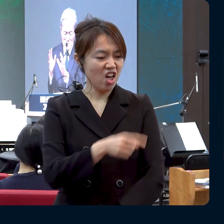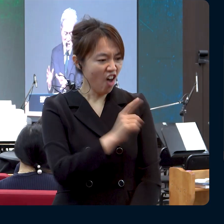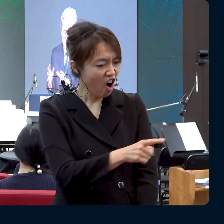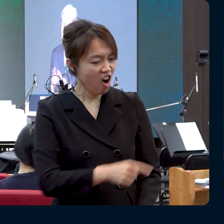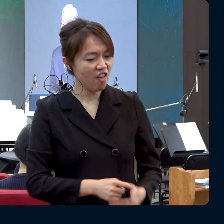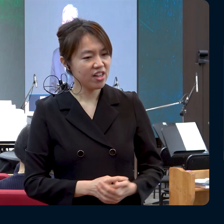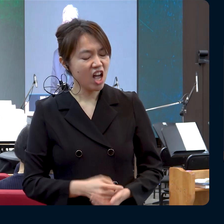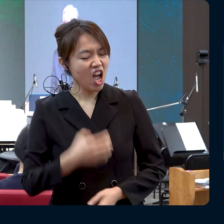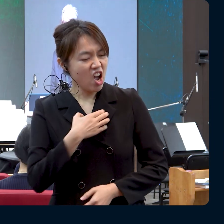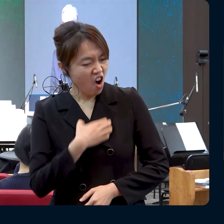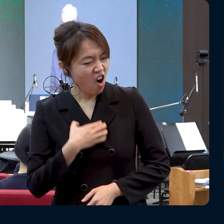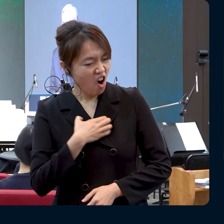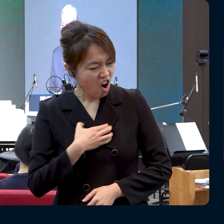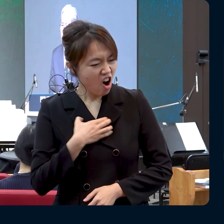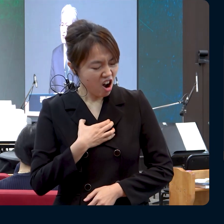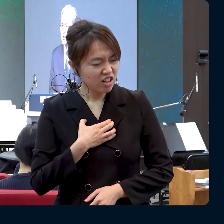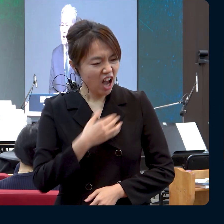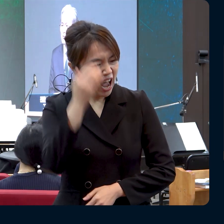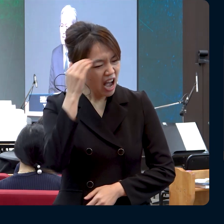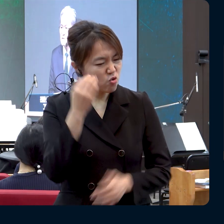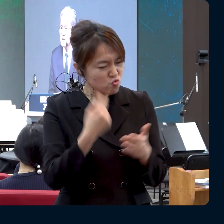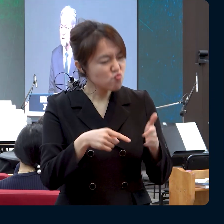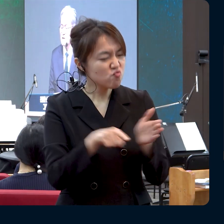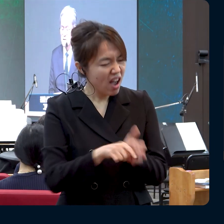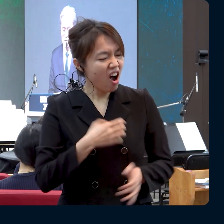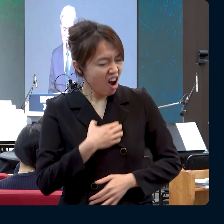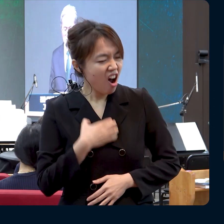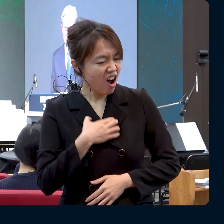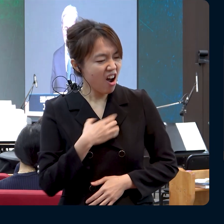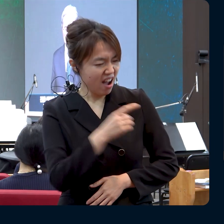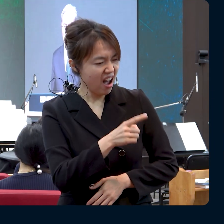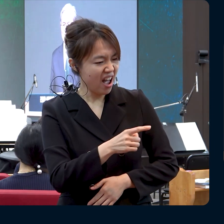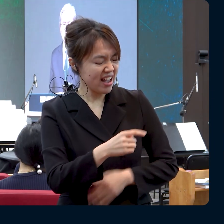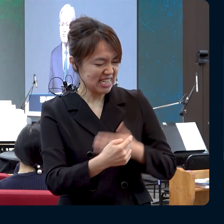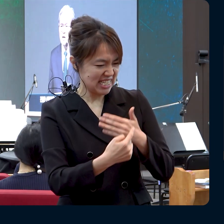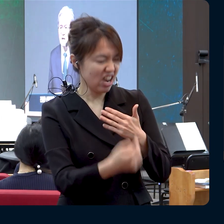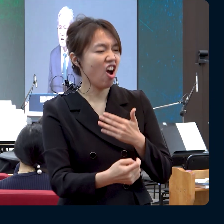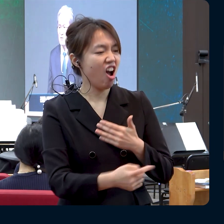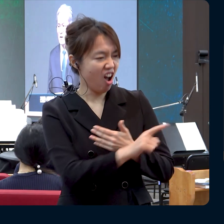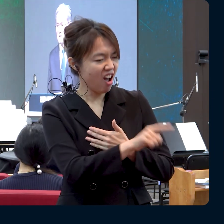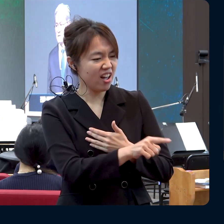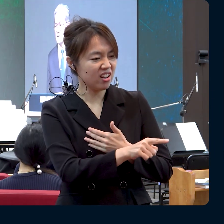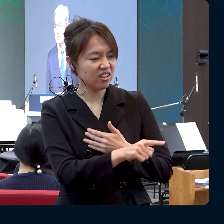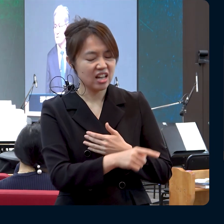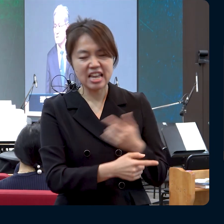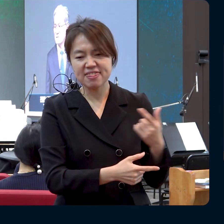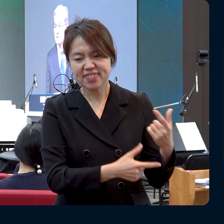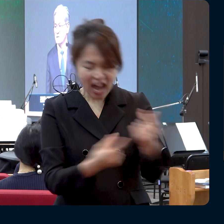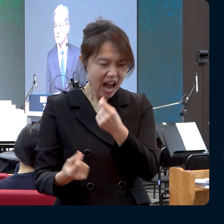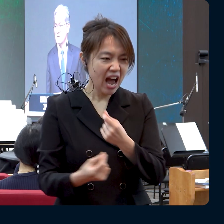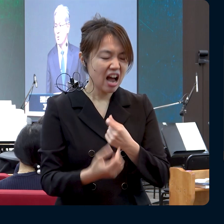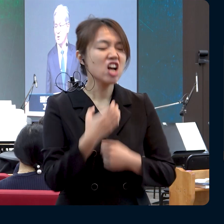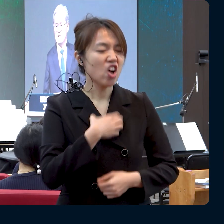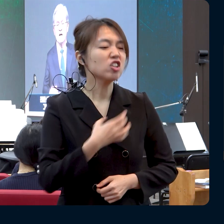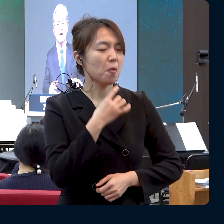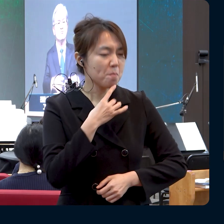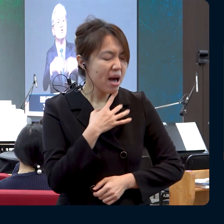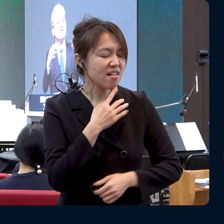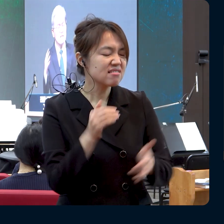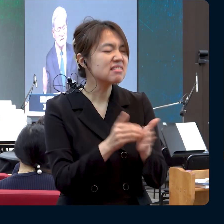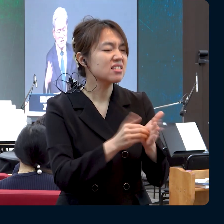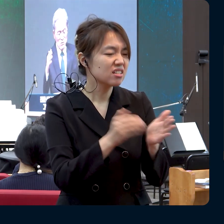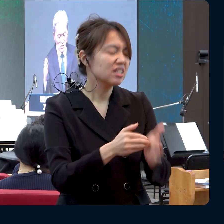하면서 마치 이 나라를 위하는 척하고 있는데 그건 누구나 다 하는 거라는 거예요. 오히려 이